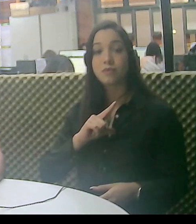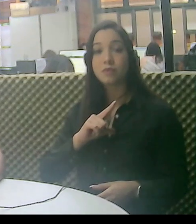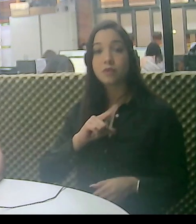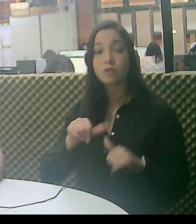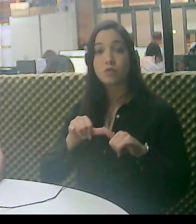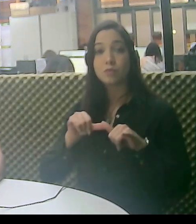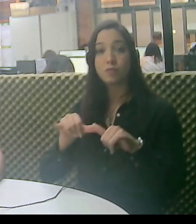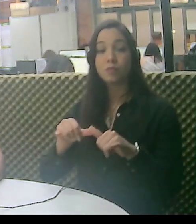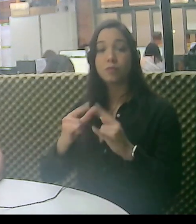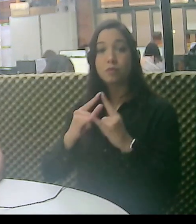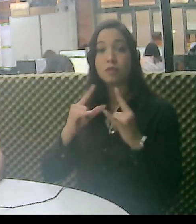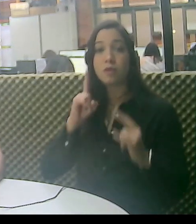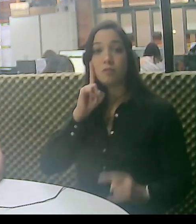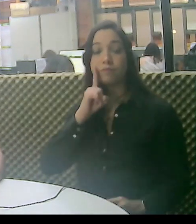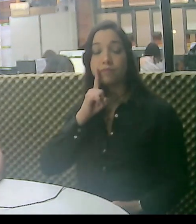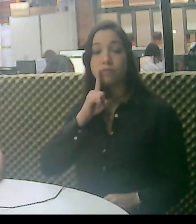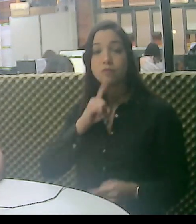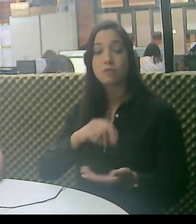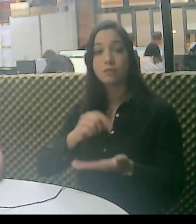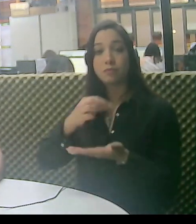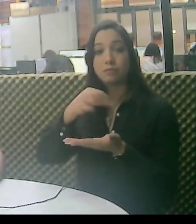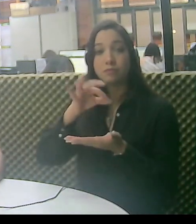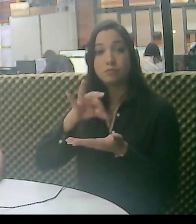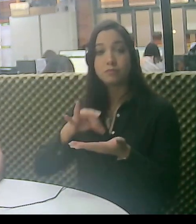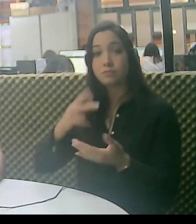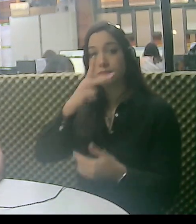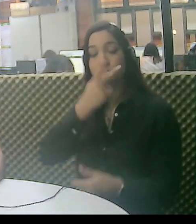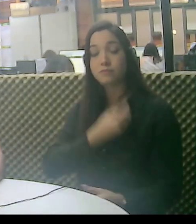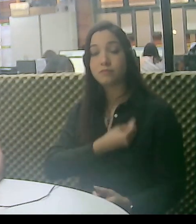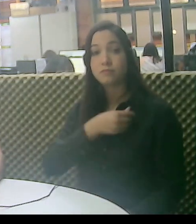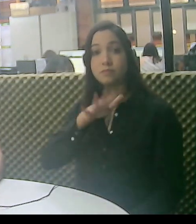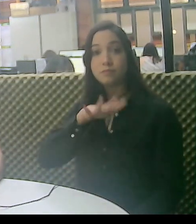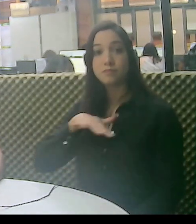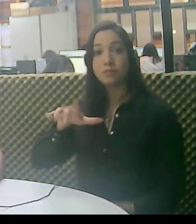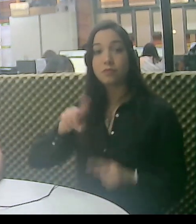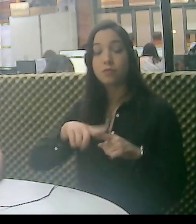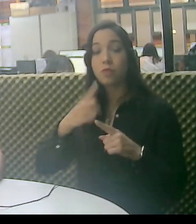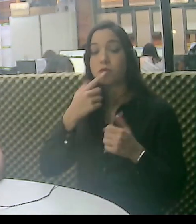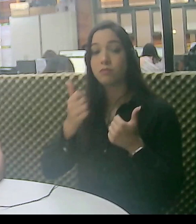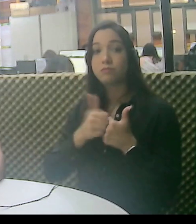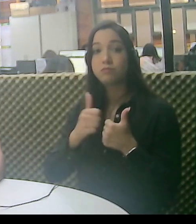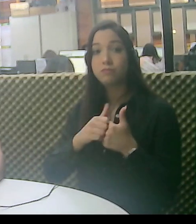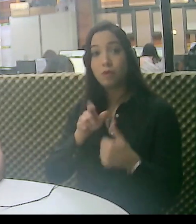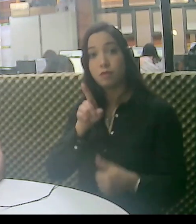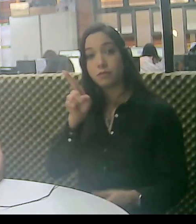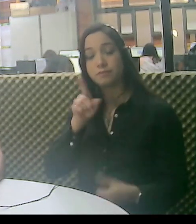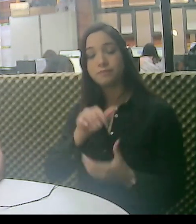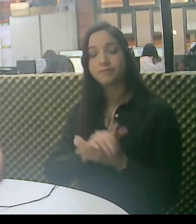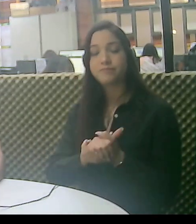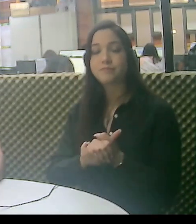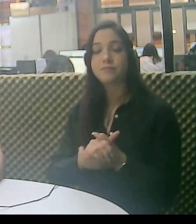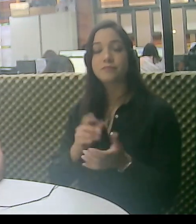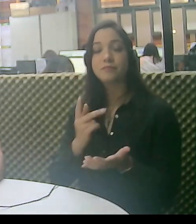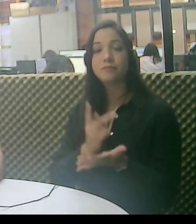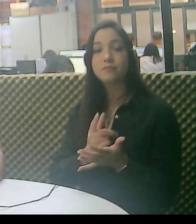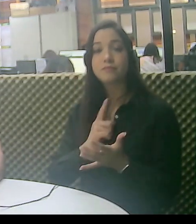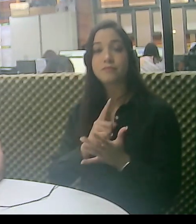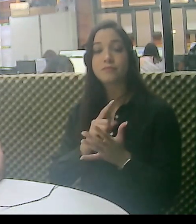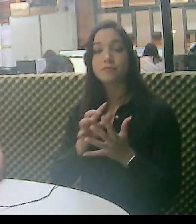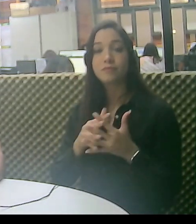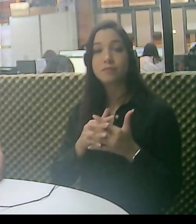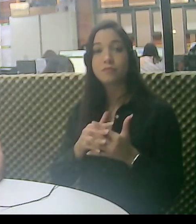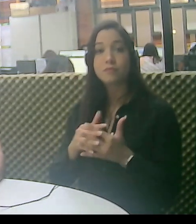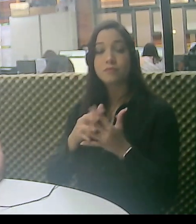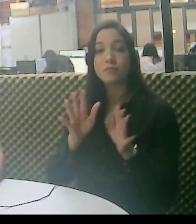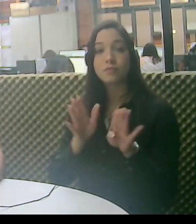dos Morenos e preenchidos pelos tutores que residem na comunidade ou nas regiões vizinhas. Mesmo que o castramóvel fique na